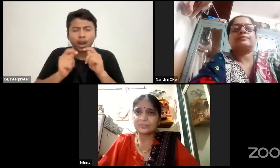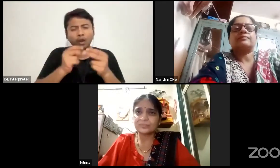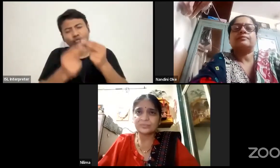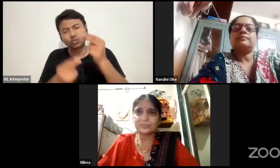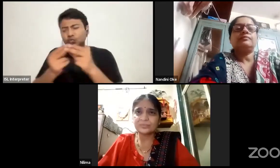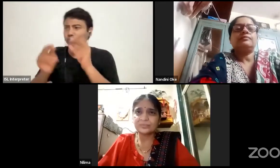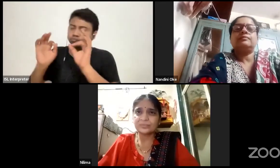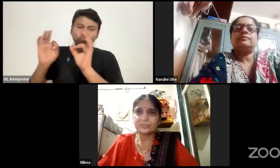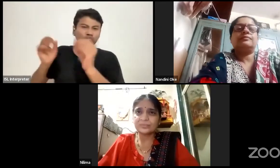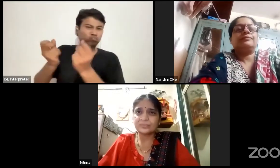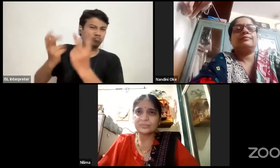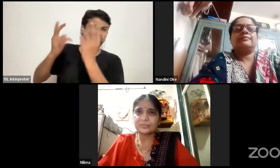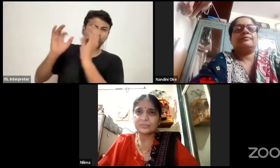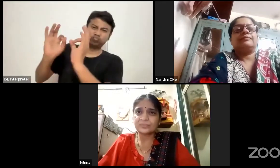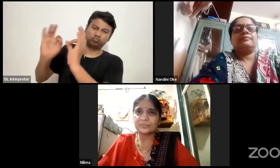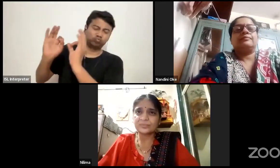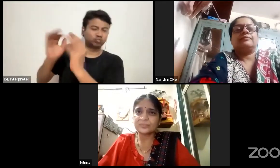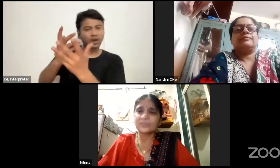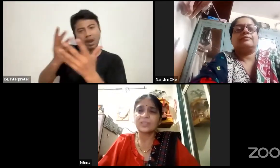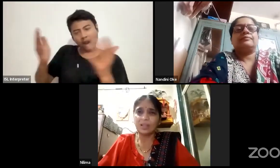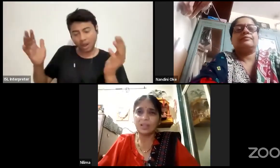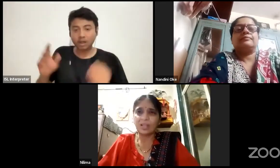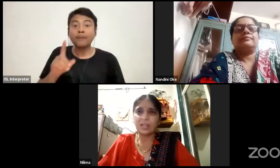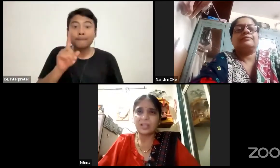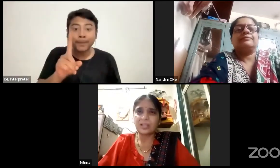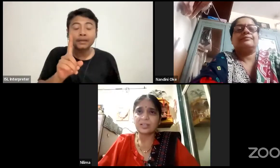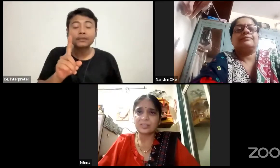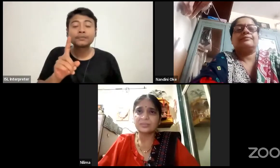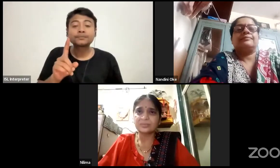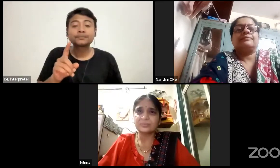के उसने टाइटैनिक की टिकट खरीदी थी,